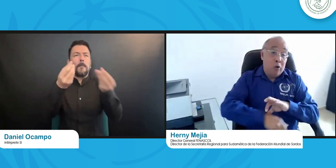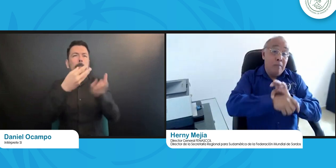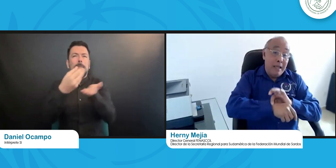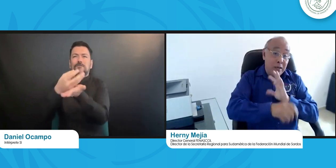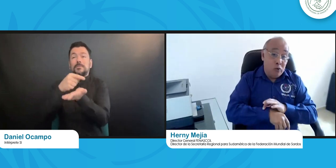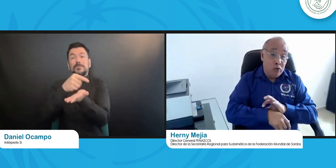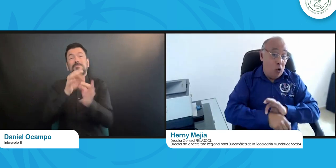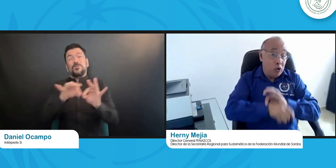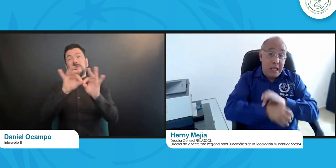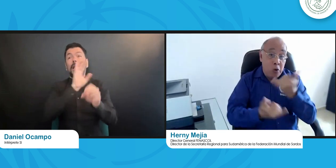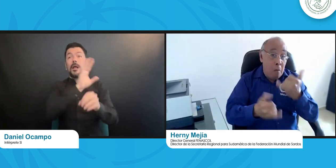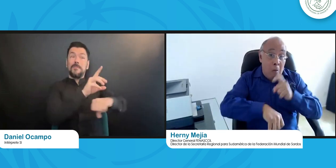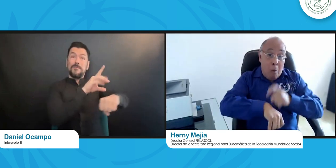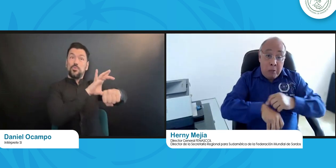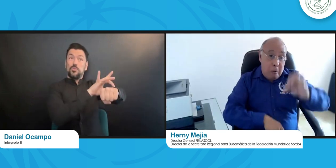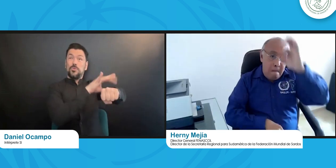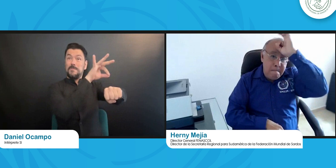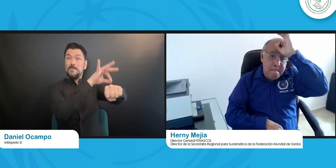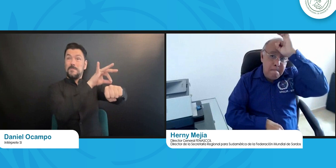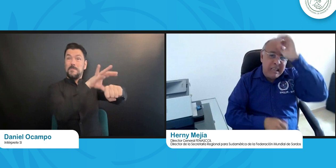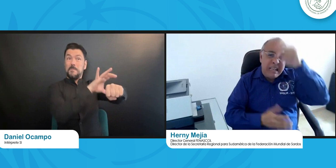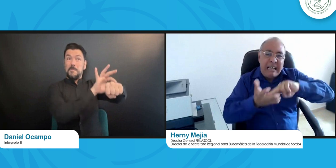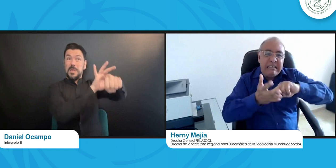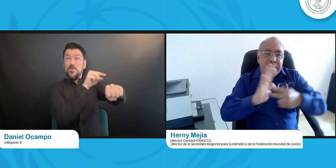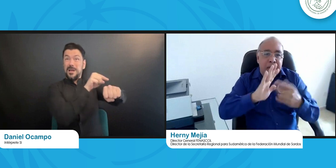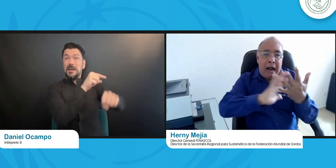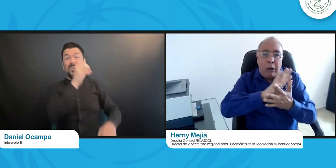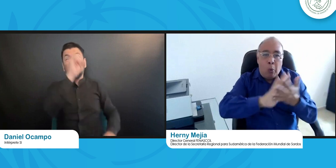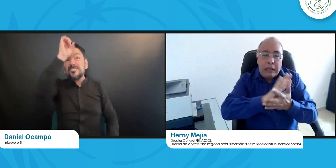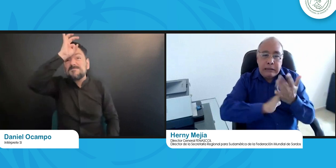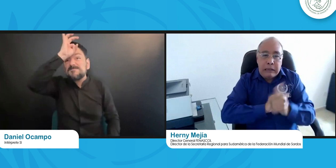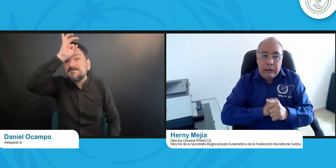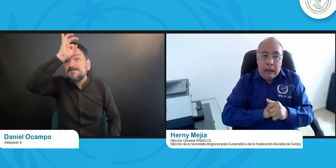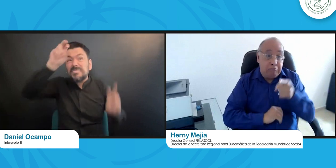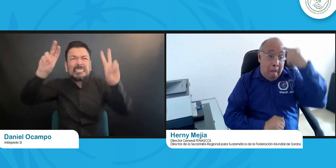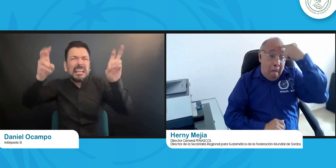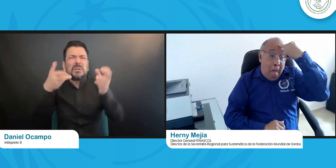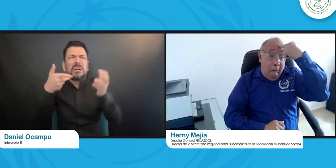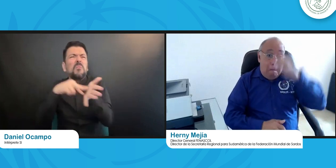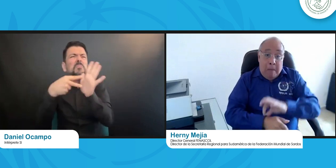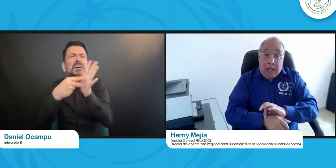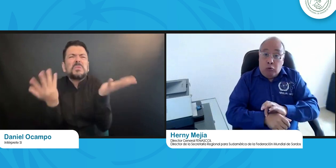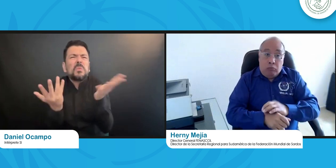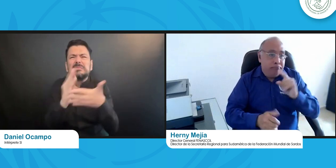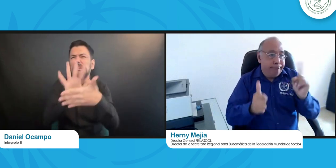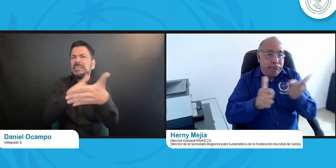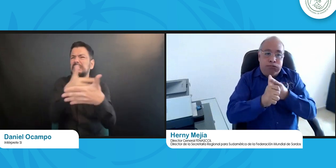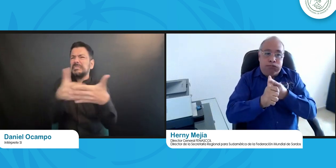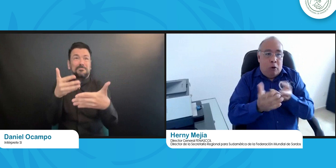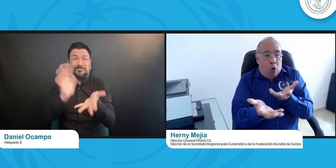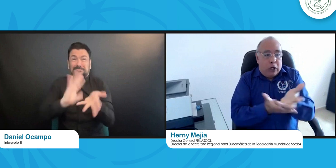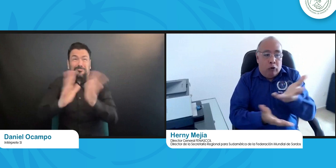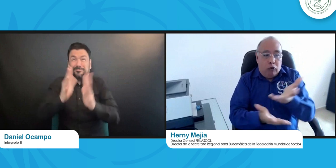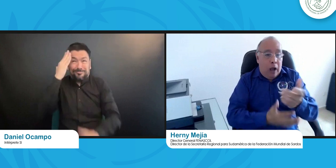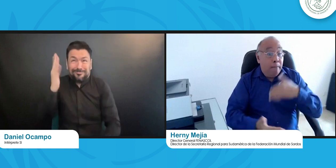puedan complementar sus conocimientos. Y también creo que estas campañas son necesarias orientarlas a los médicos porque